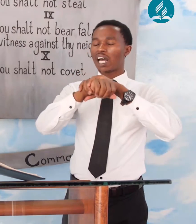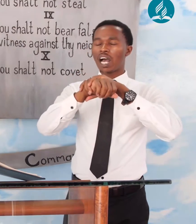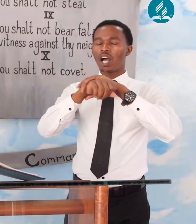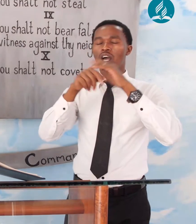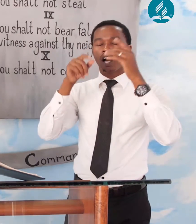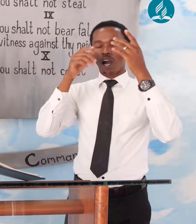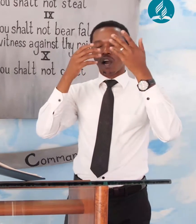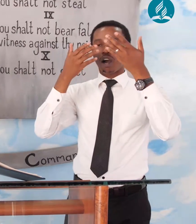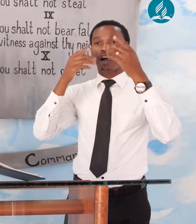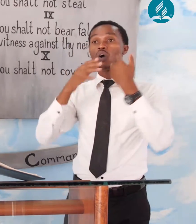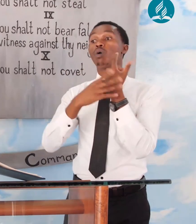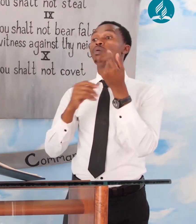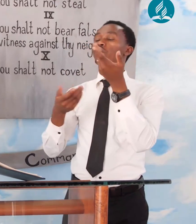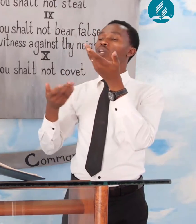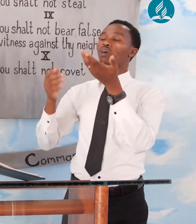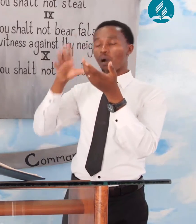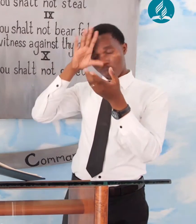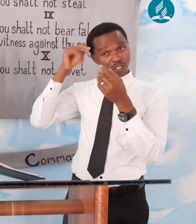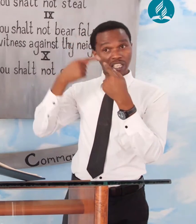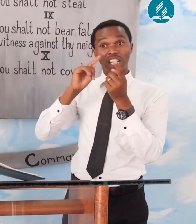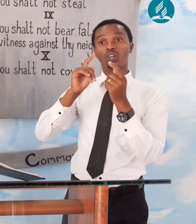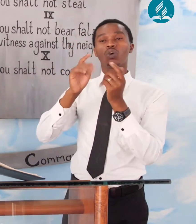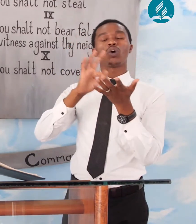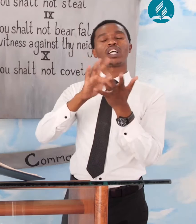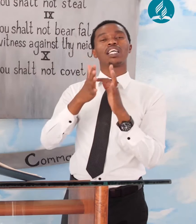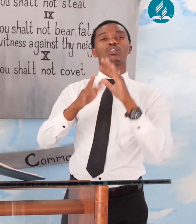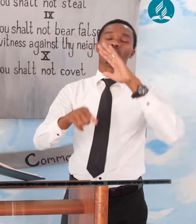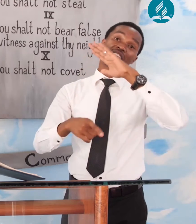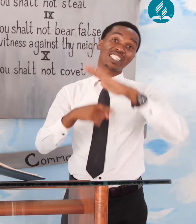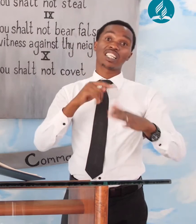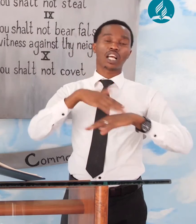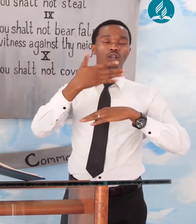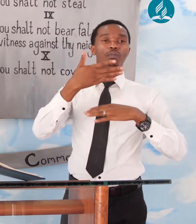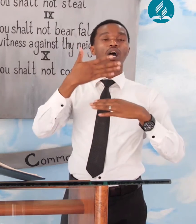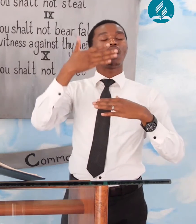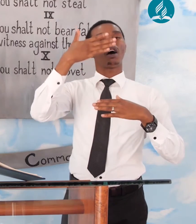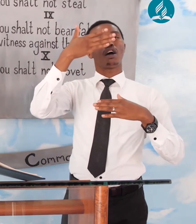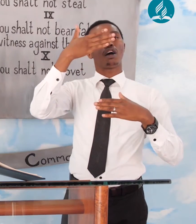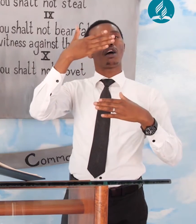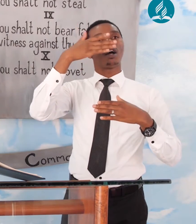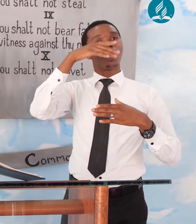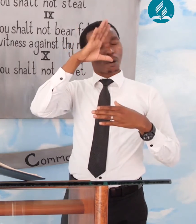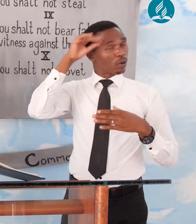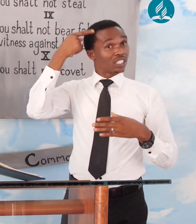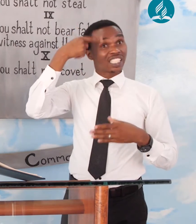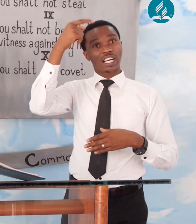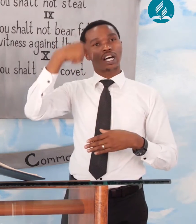nyuma Mose ajya mu ijuru nanone ikigaragara ko Yesu yagiye mu ijuru ko Mose yagiye mu